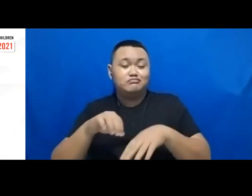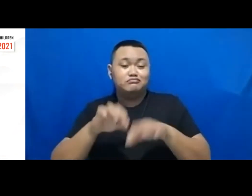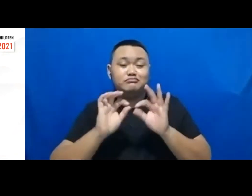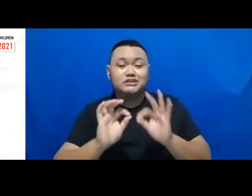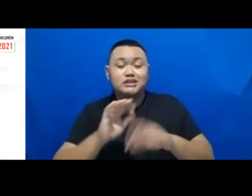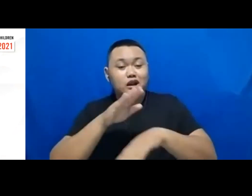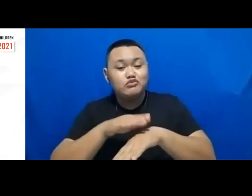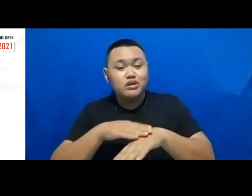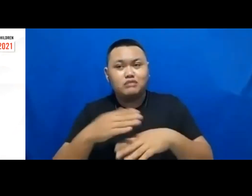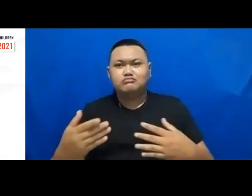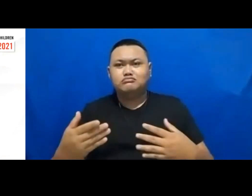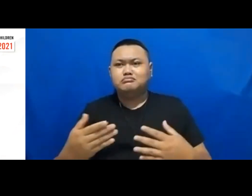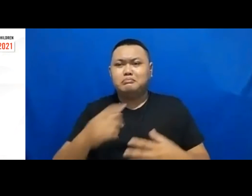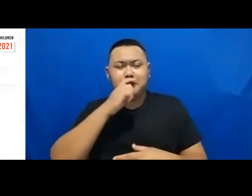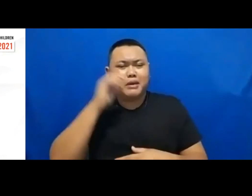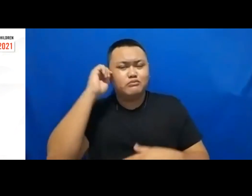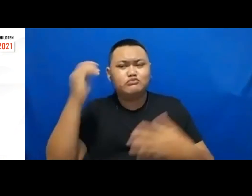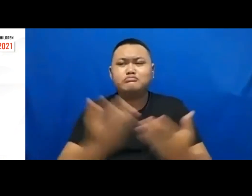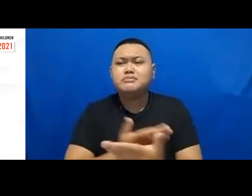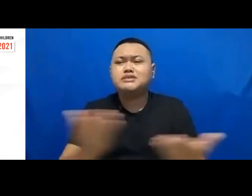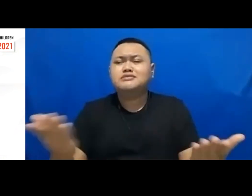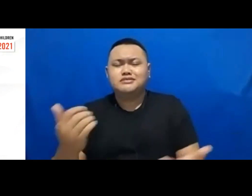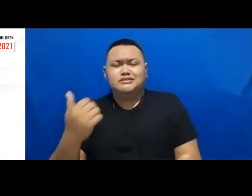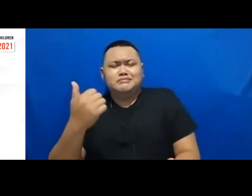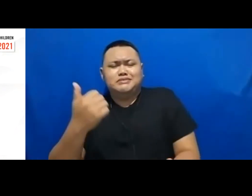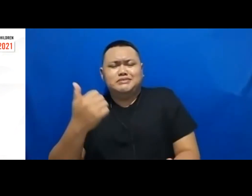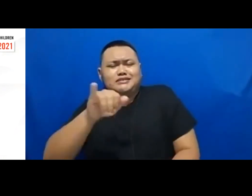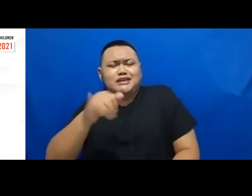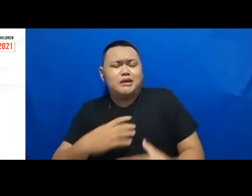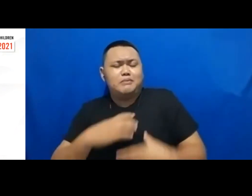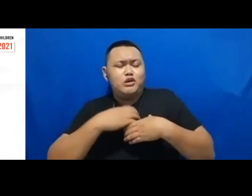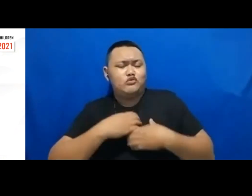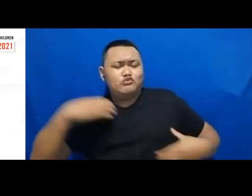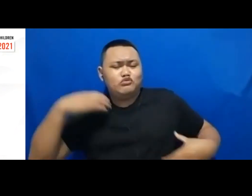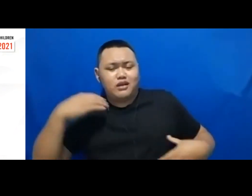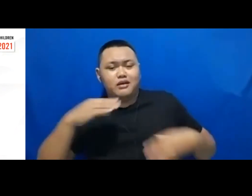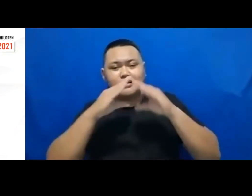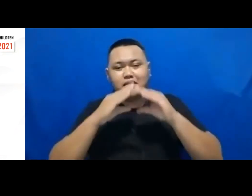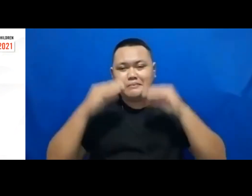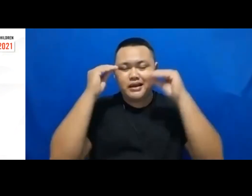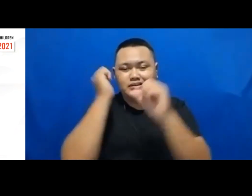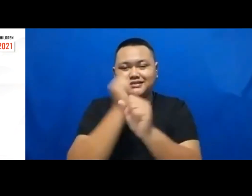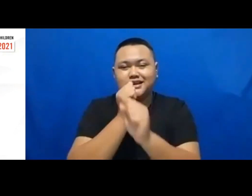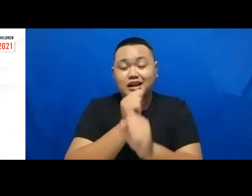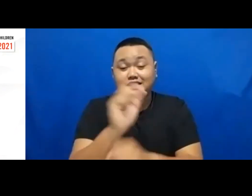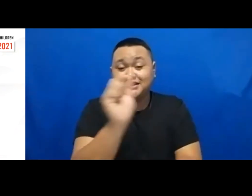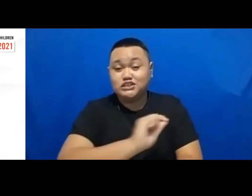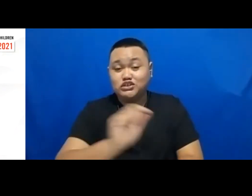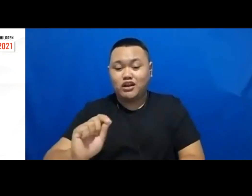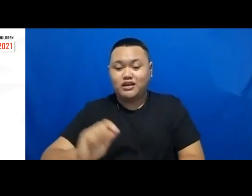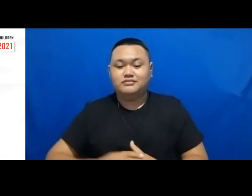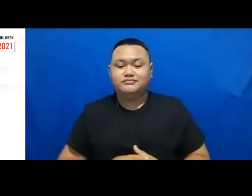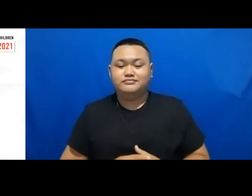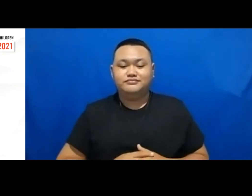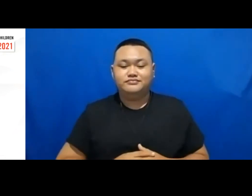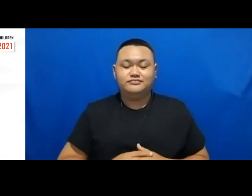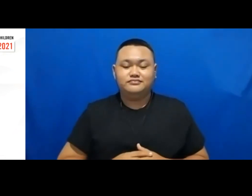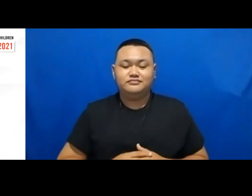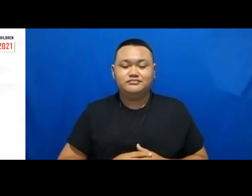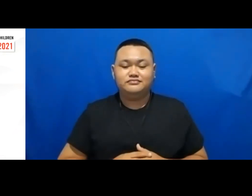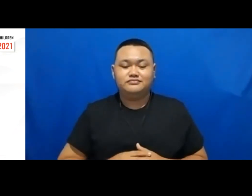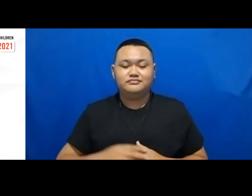PPDB, penerimaan peserta didik, itu kan peserta didik gitu. Tapi dalam hal lain KSN, kompetensi